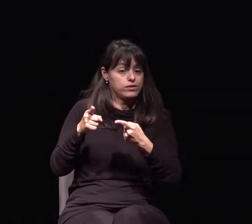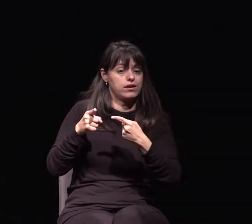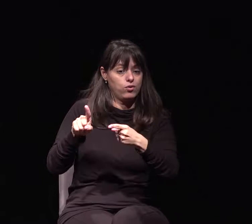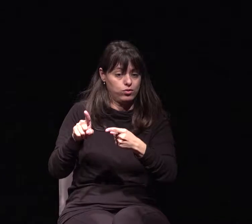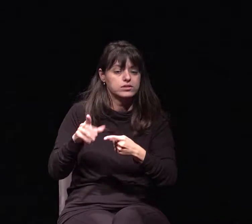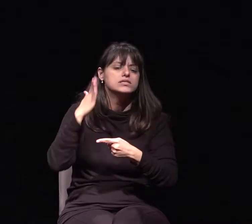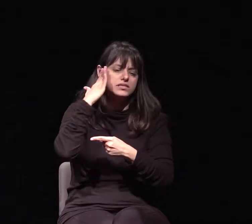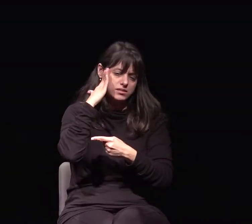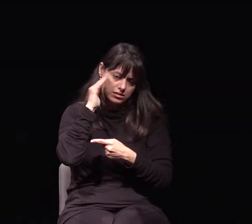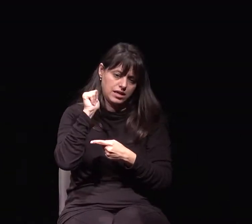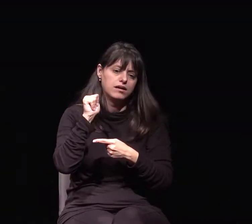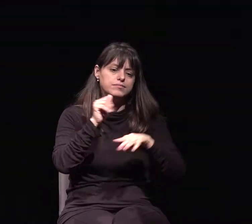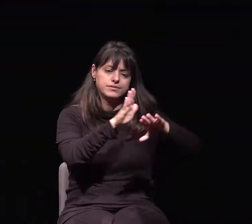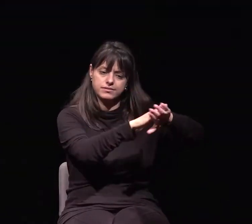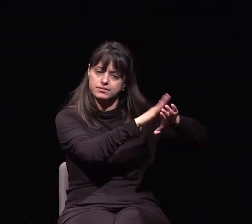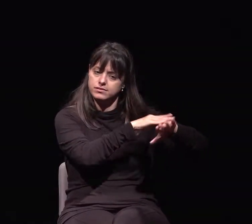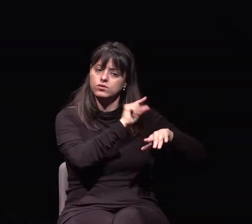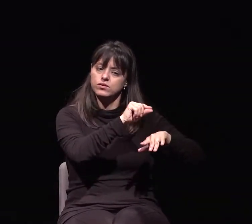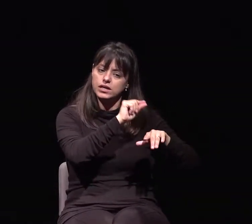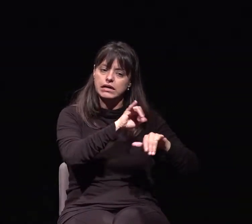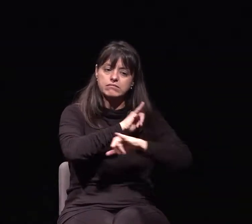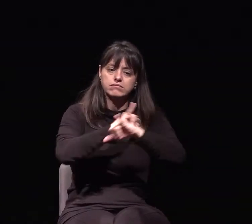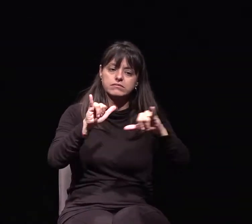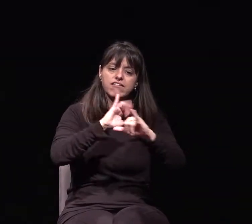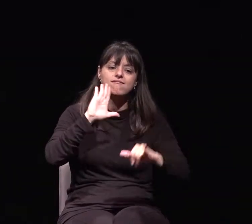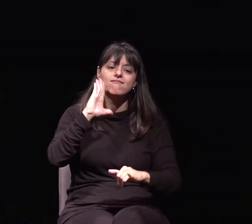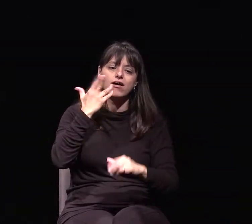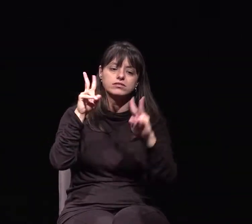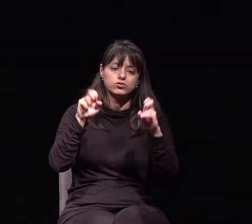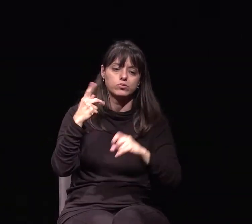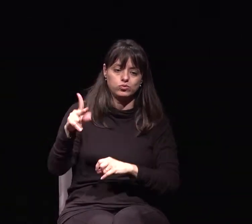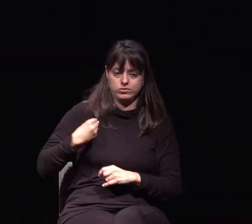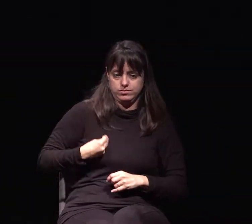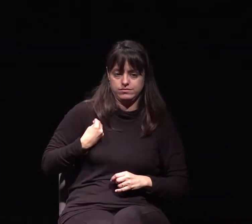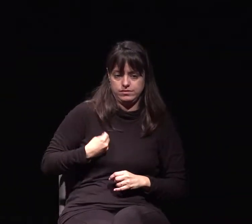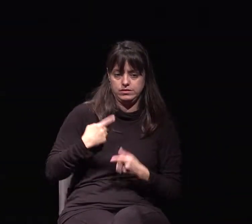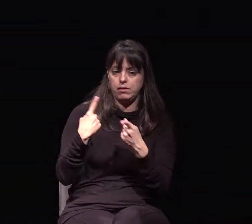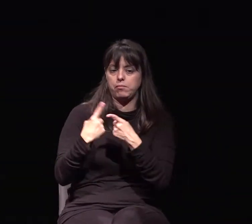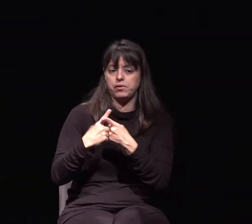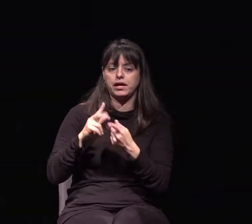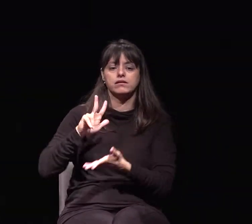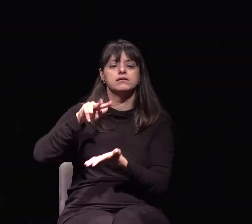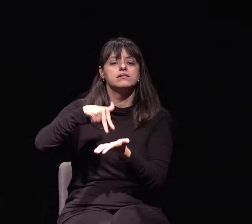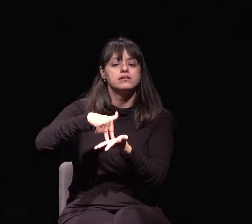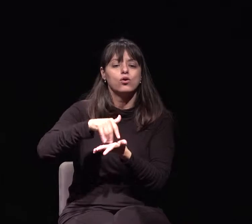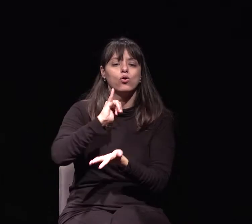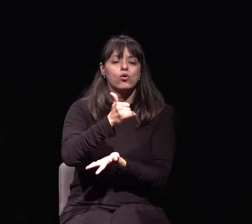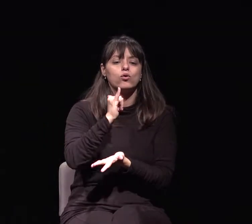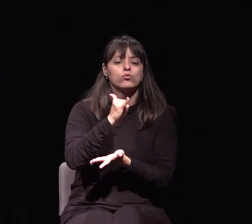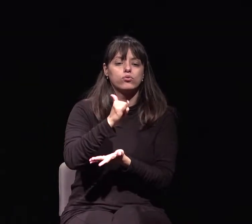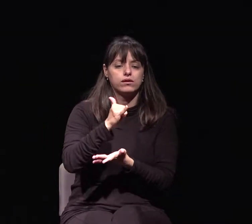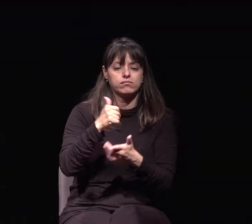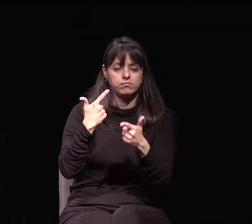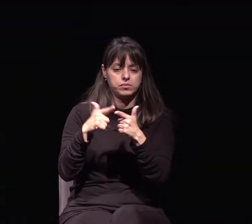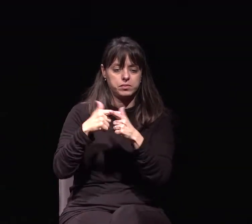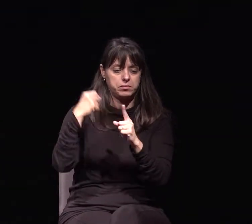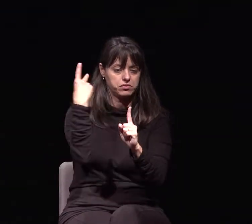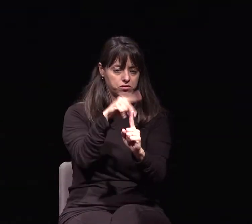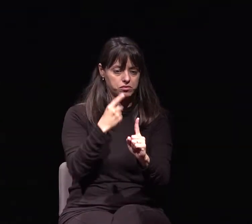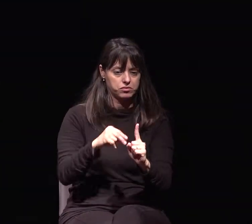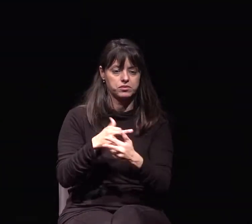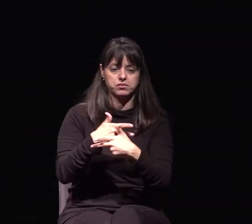Melinha foi alvo de muitas notícias falsas depois de participar de contar um pouco sua história no